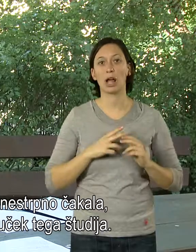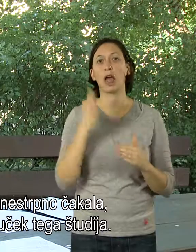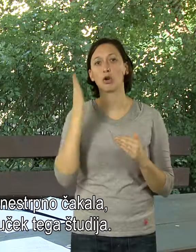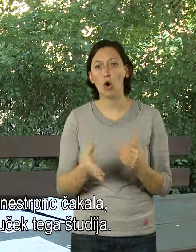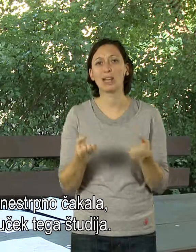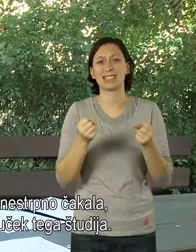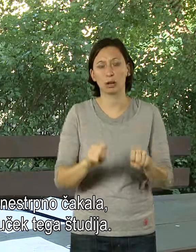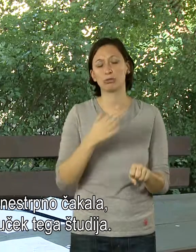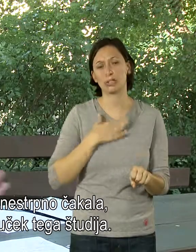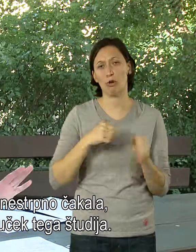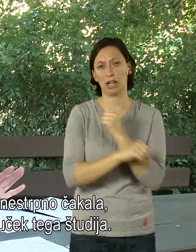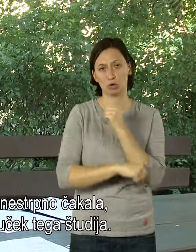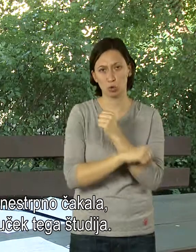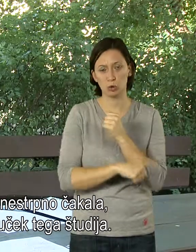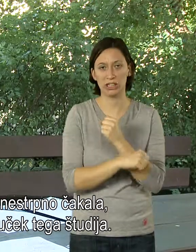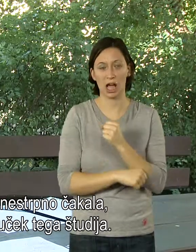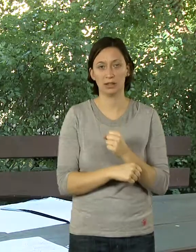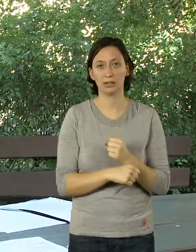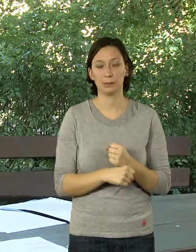sem konec, zaključek tega študija.